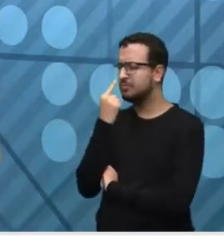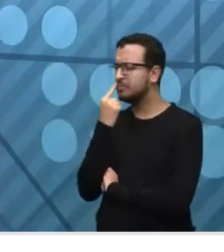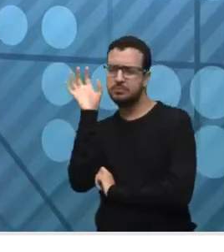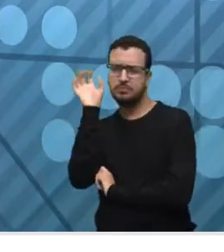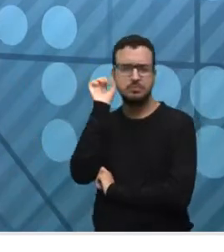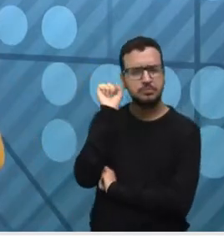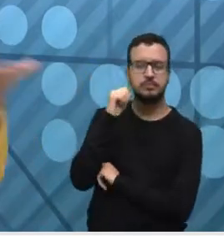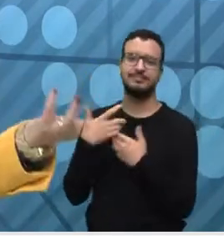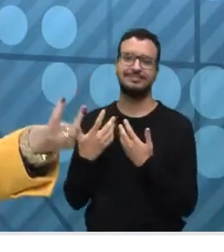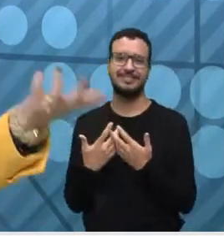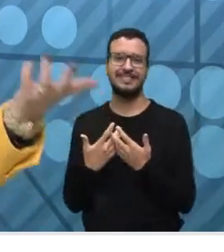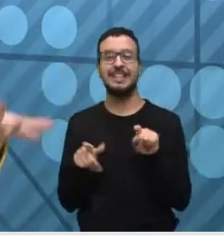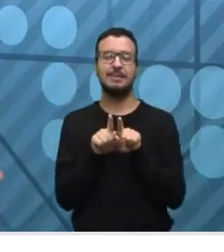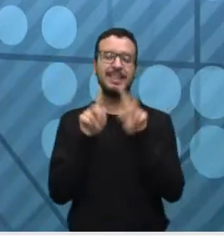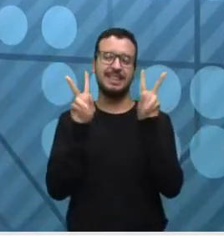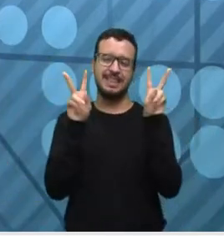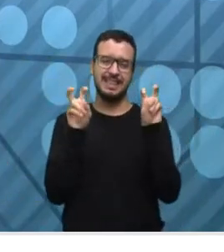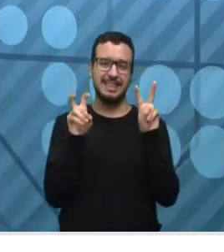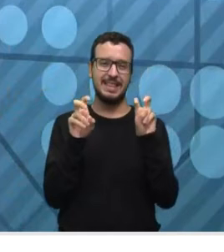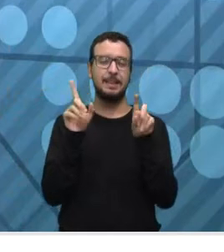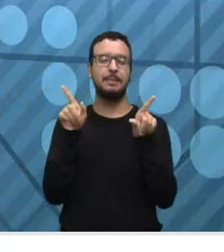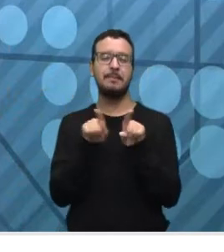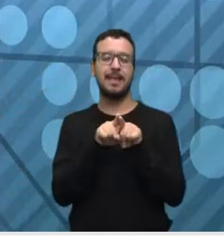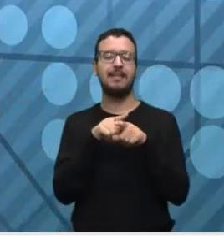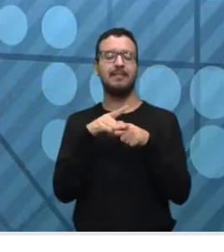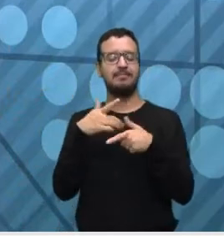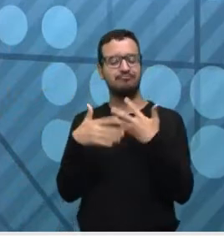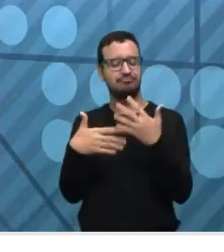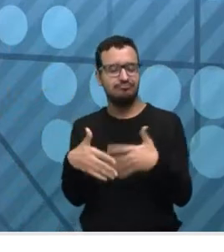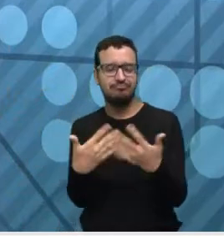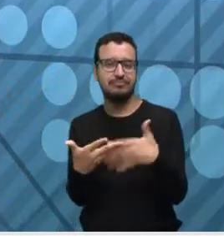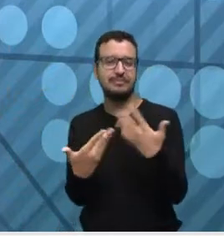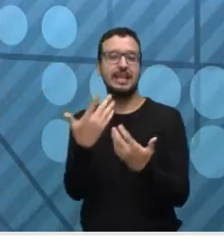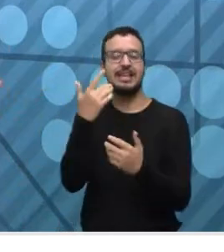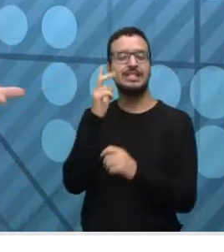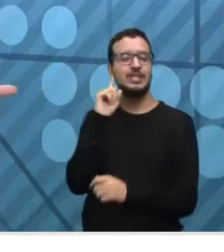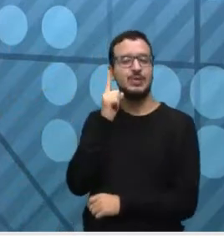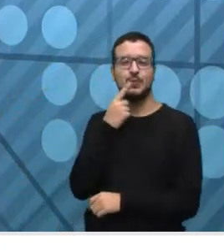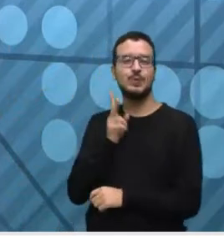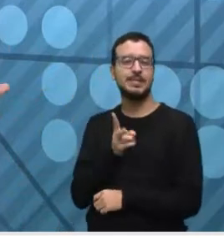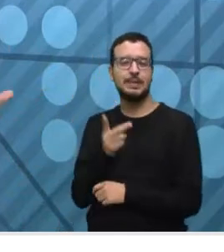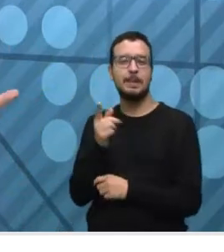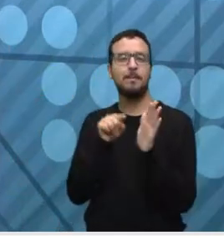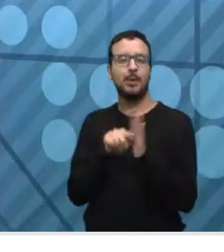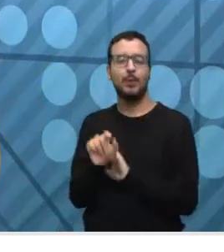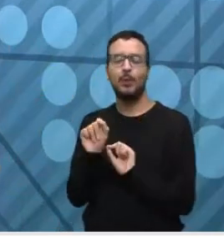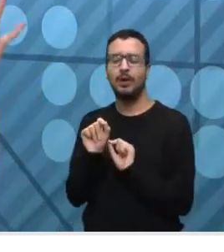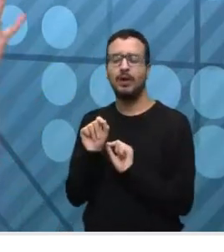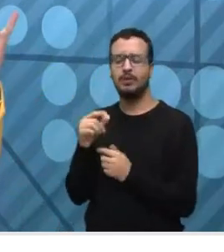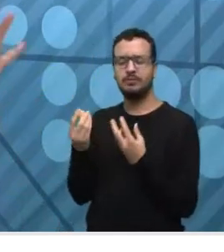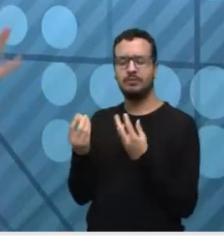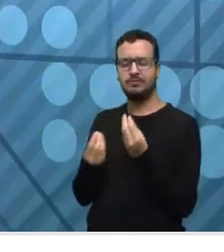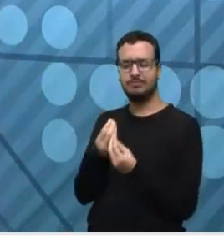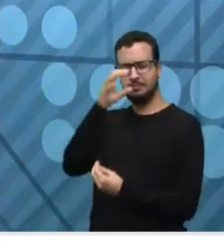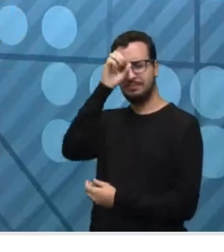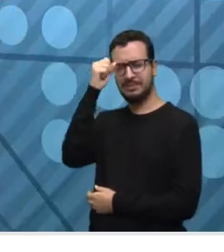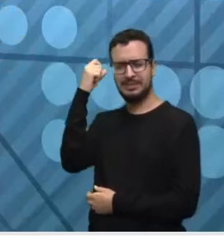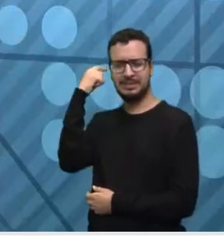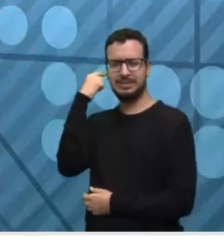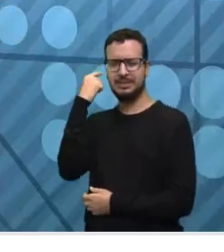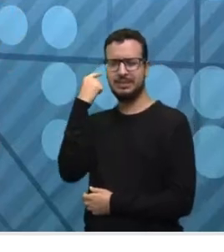conversa começa a se desenrolar, é como que você aprendeu Libras, né? Libras, como? Aí você começa contando como